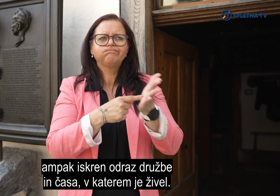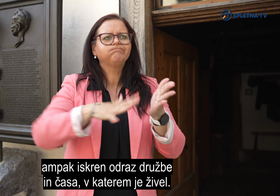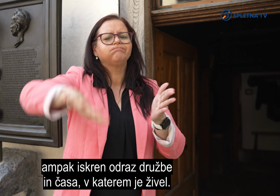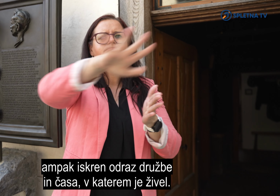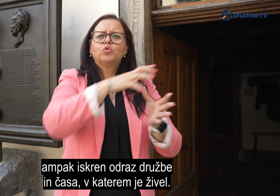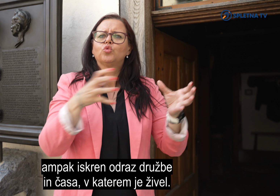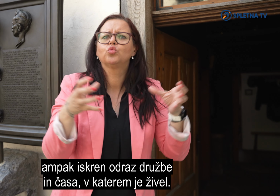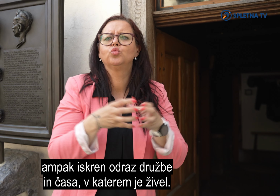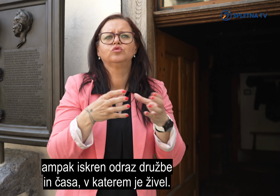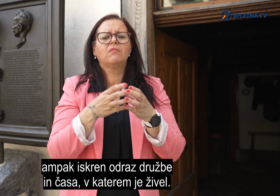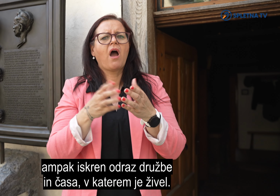živel.